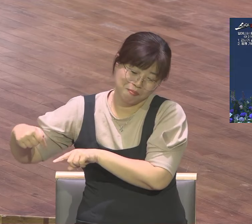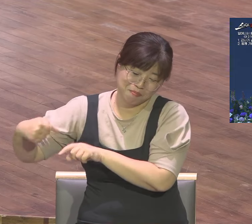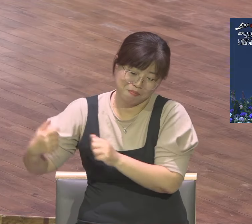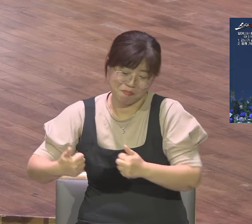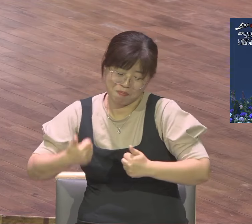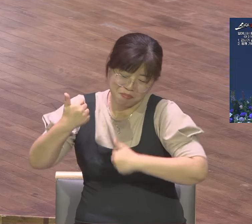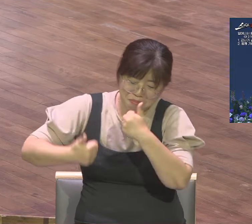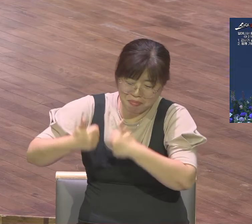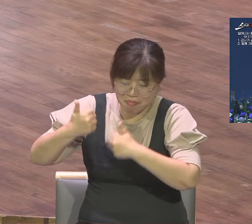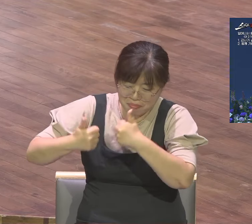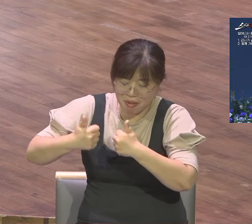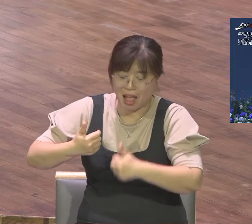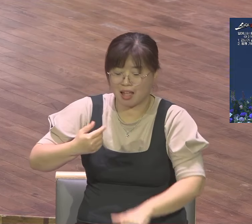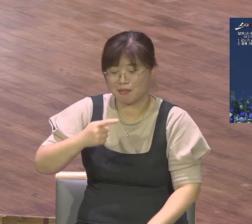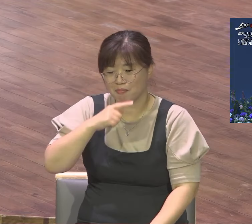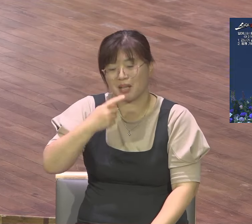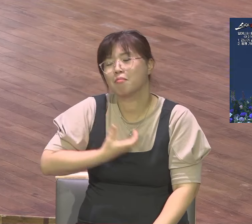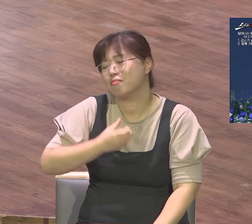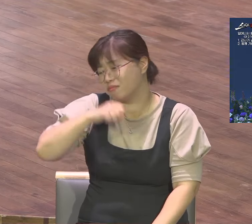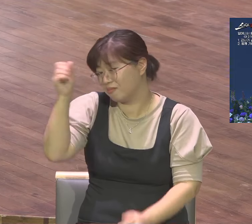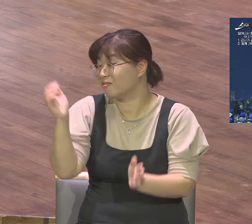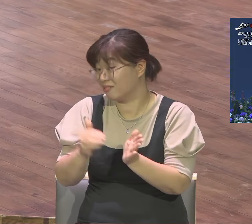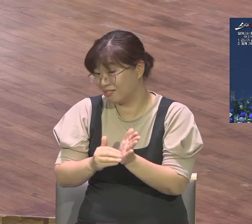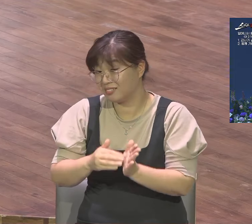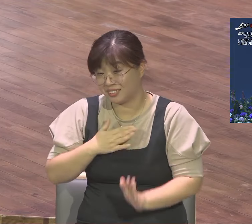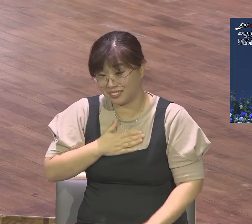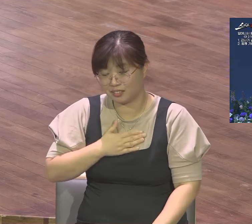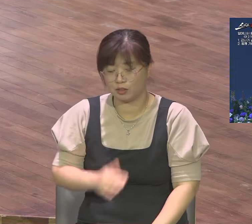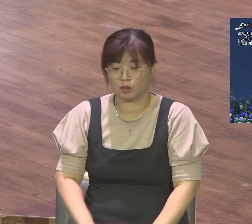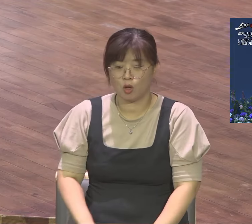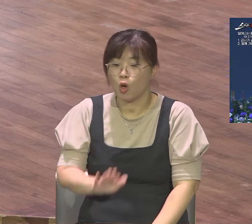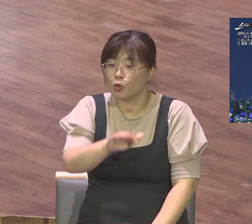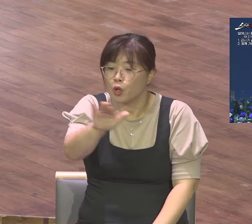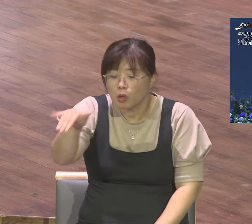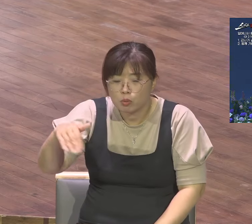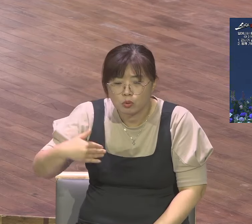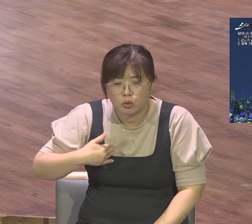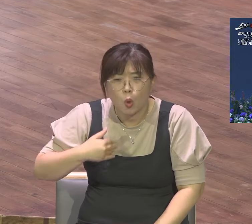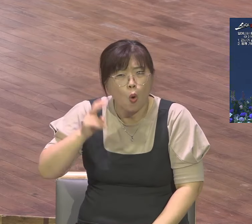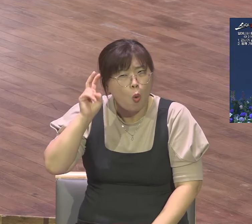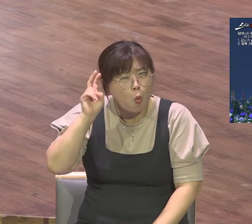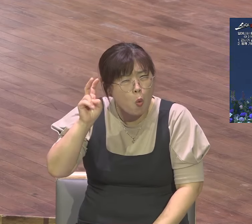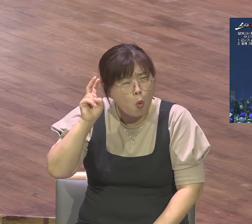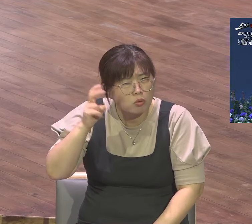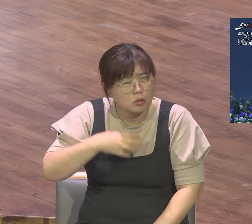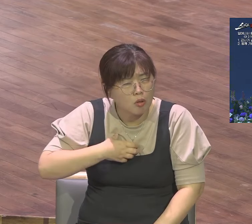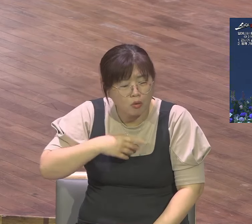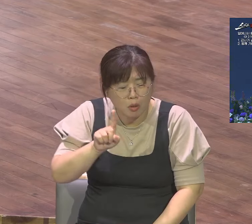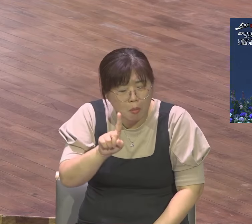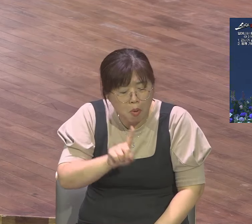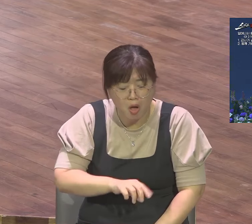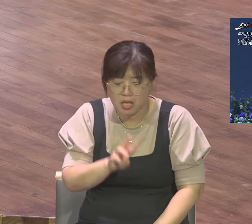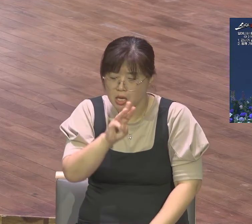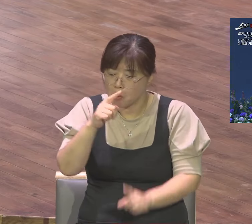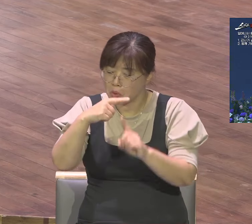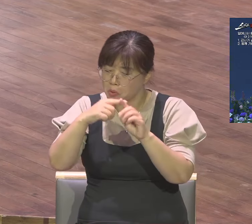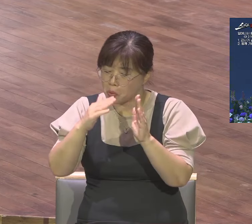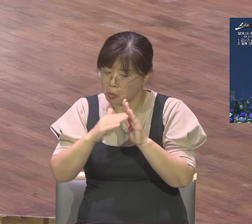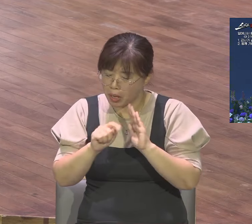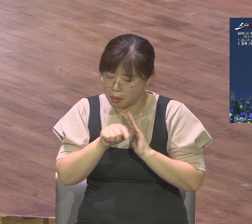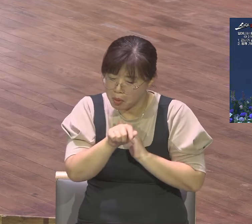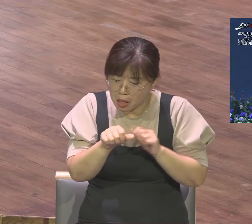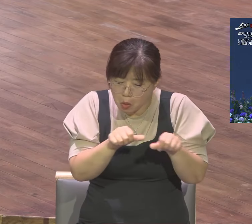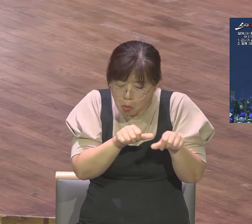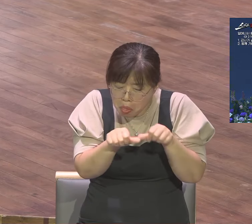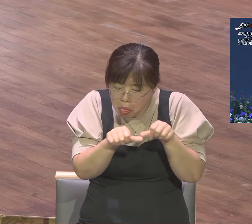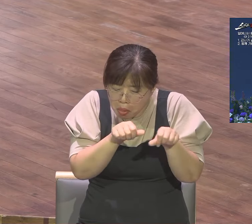시간 지나면 다 없어집니다. 그것 때문에 속지 마시기 바랍니다. 여러분 신앙에 손해보고 예배 실패하면